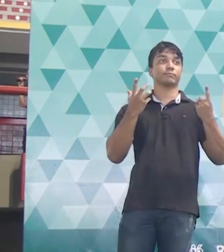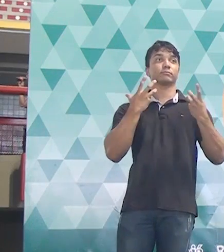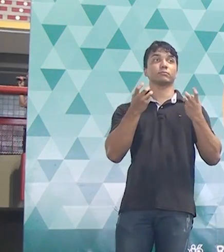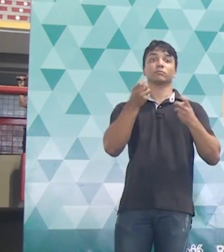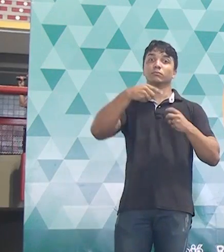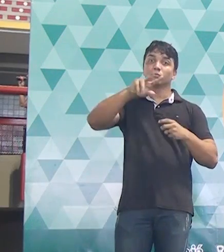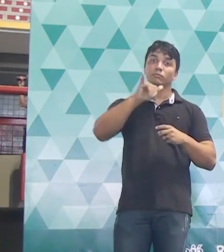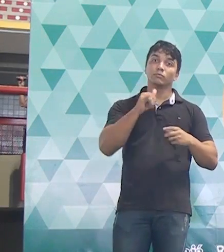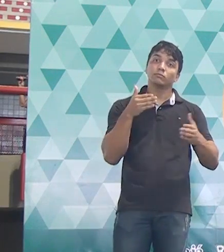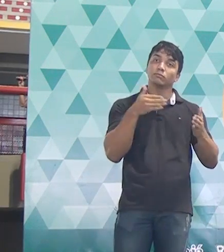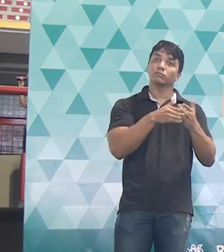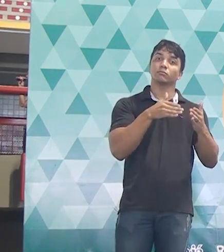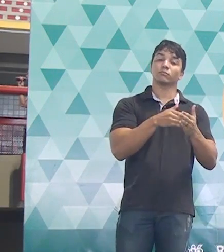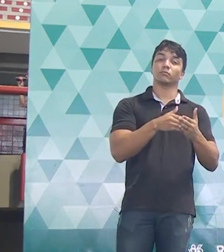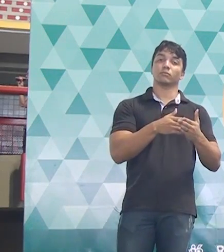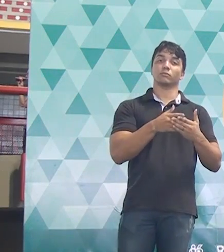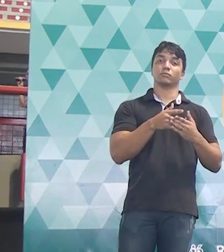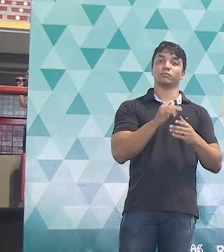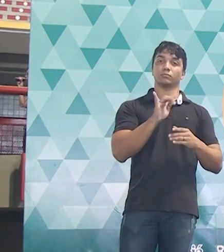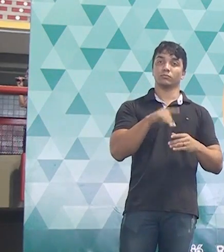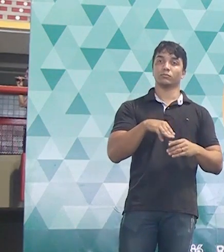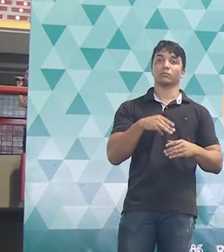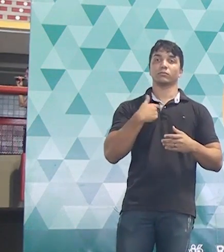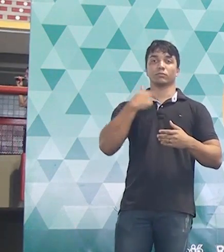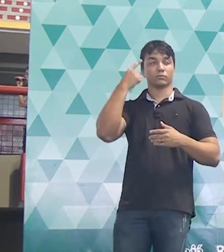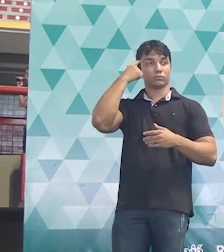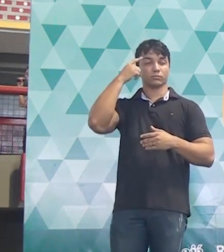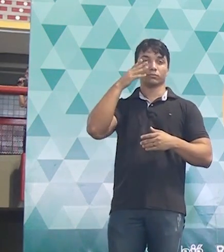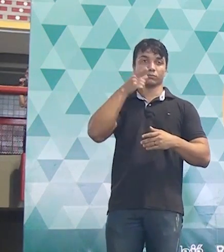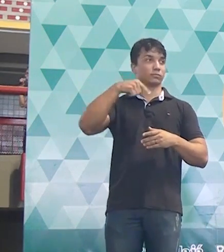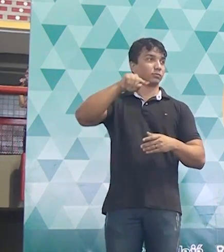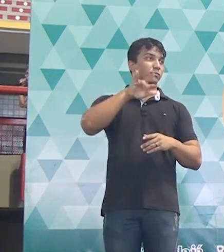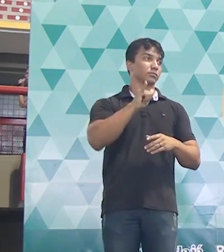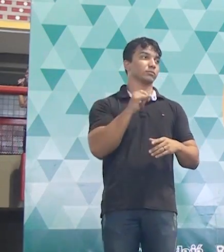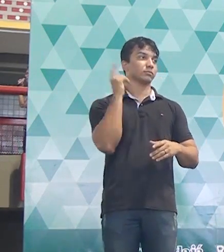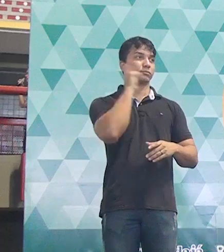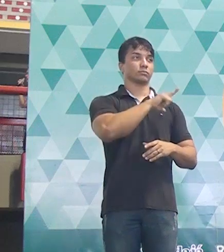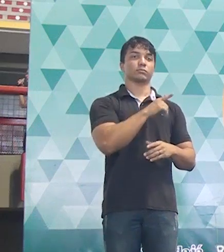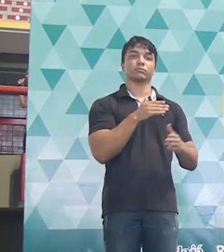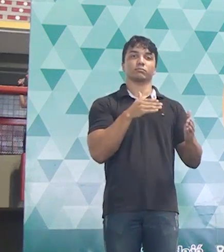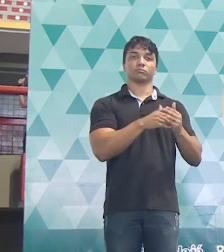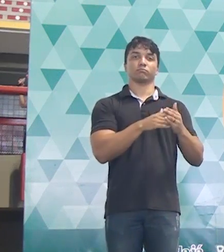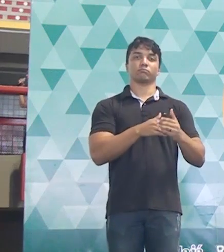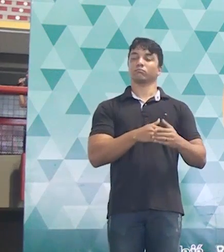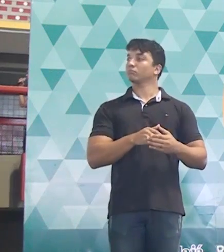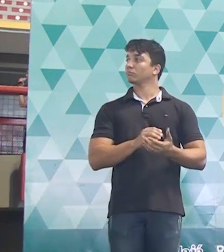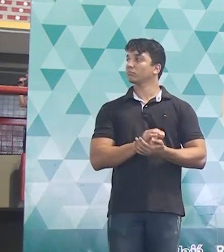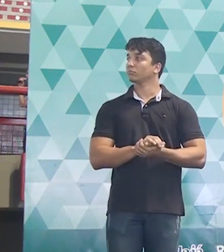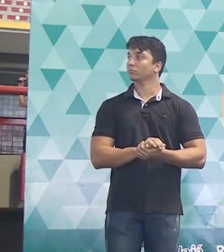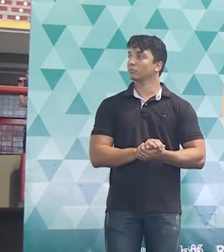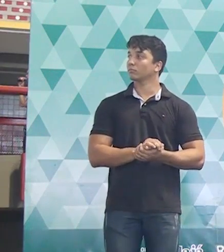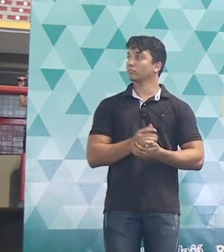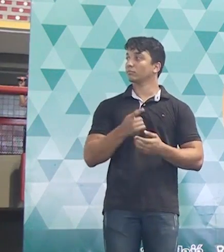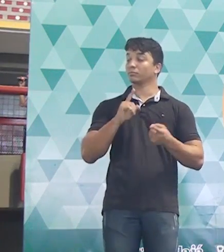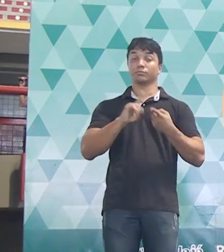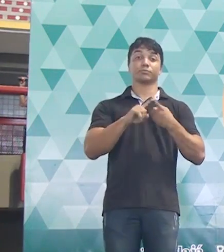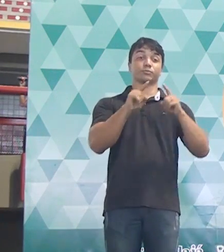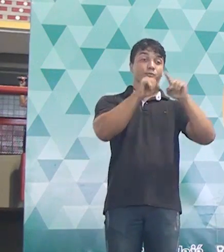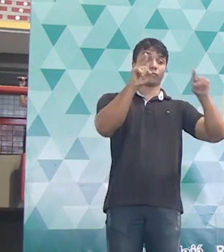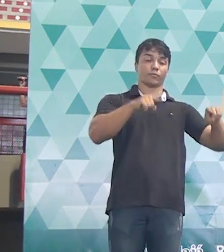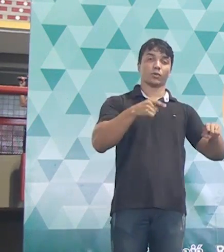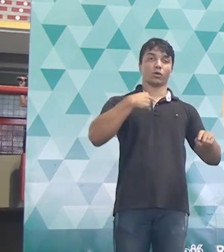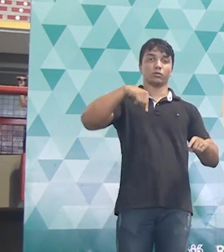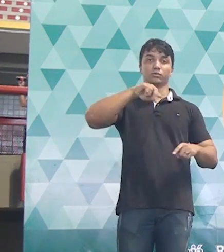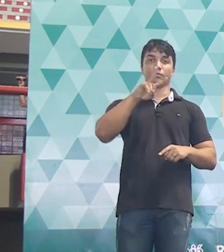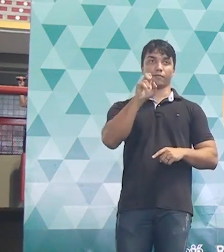vão até o final, tá? Porque são aqueles que chegam no final que vão conseguir o sucesso. E no projeto Nossa Vez,